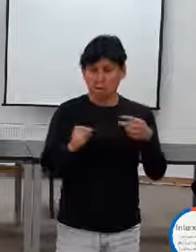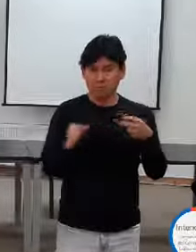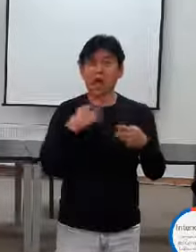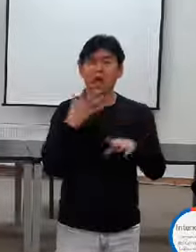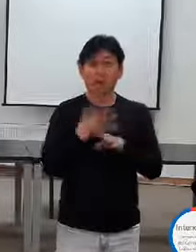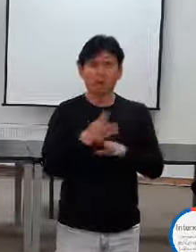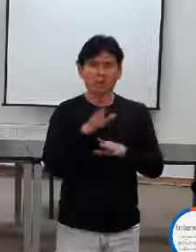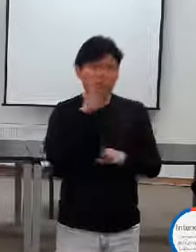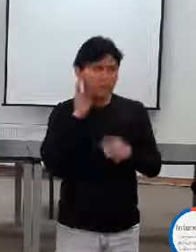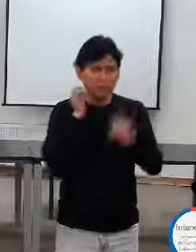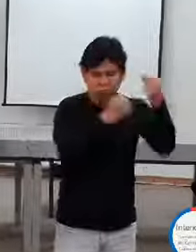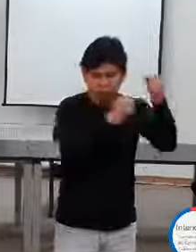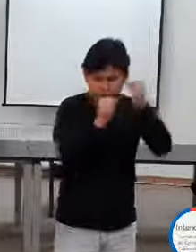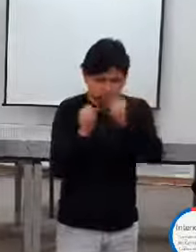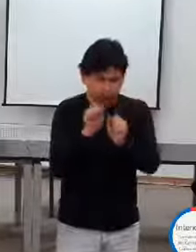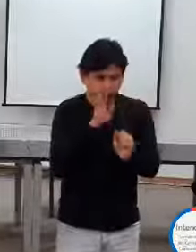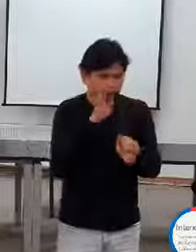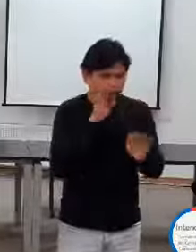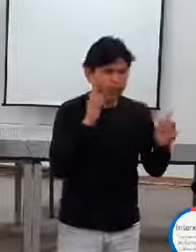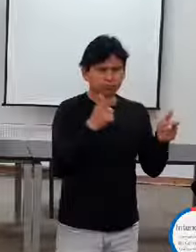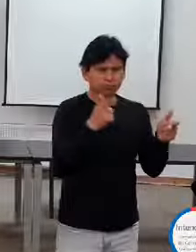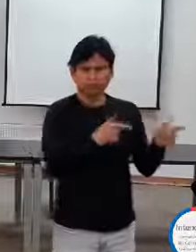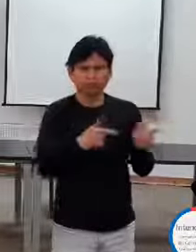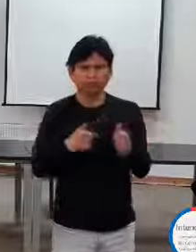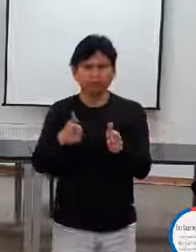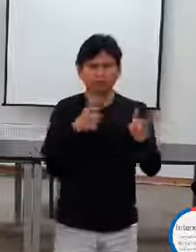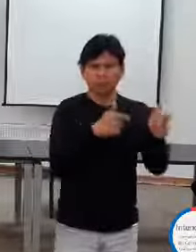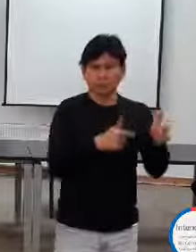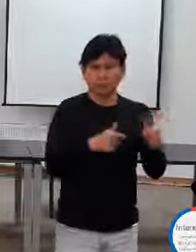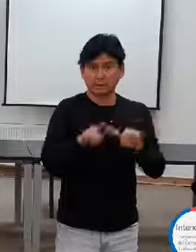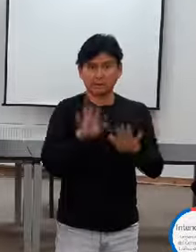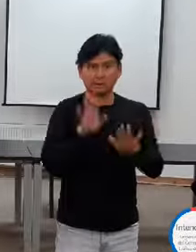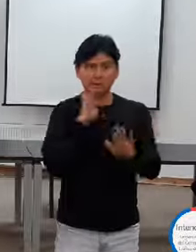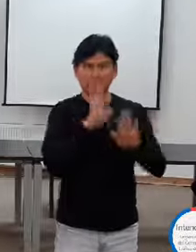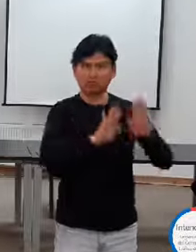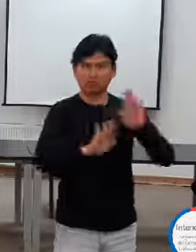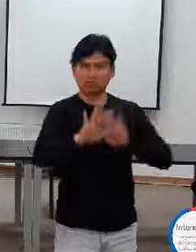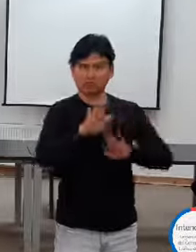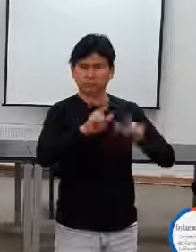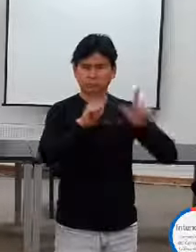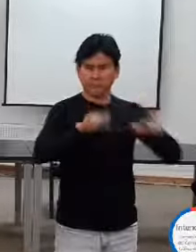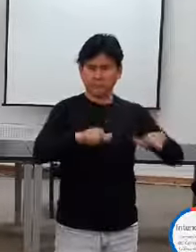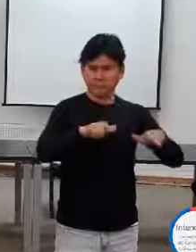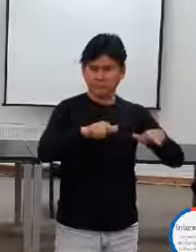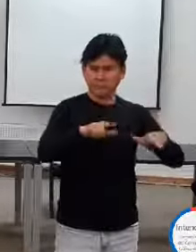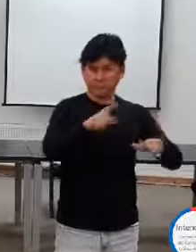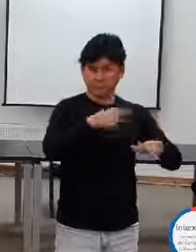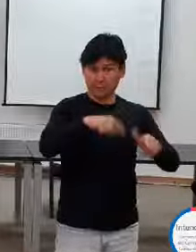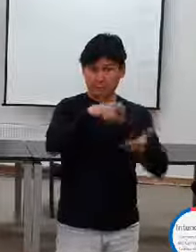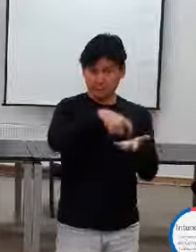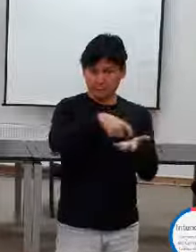de sanitización que está hecho por el servicio de higiene y de prevención de riesgo de la zona